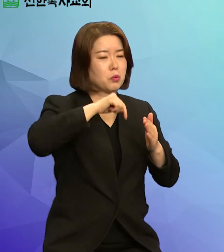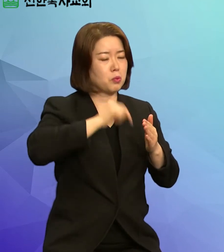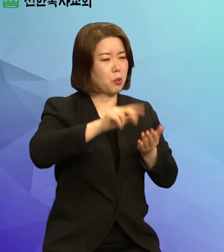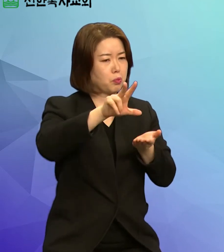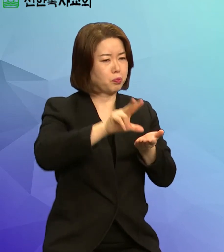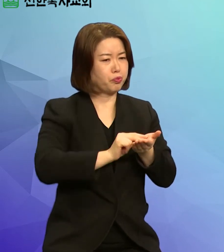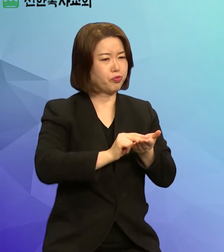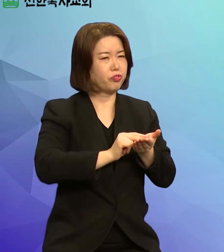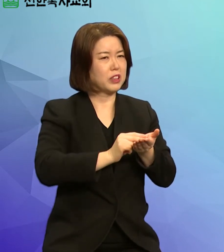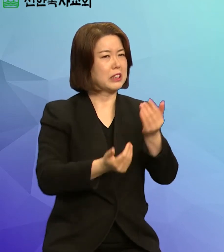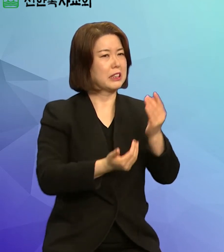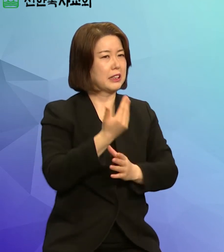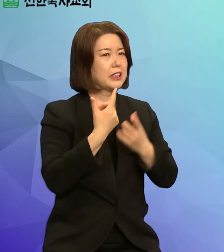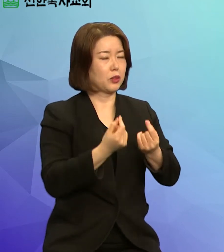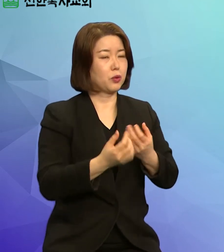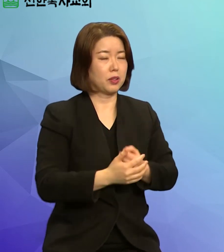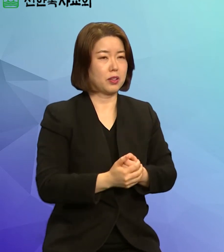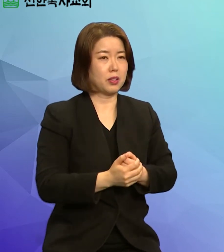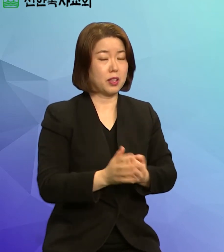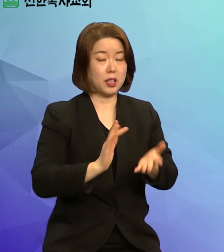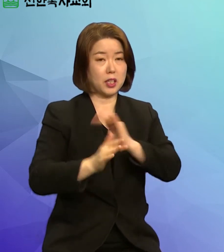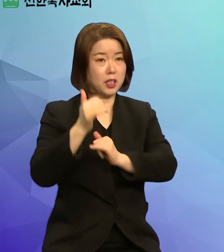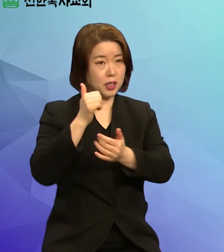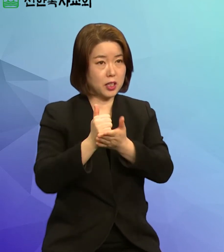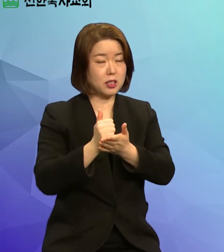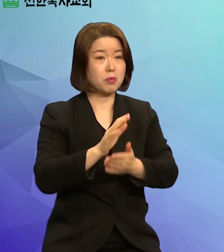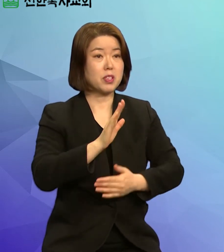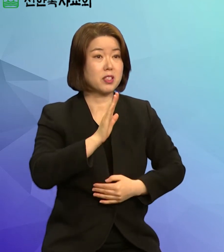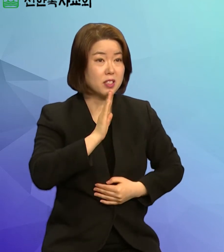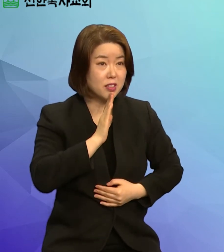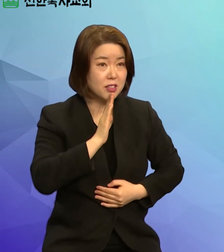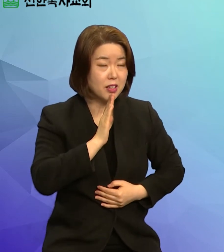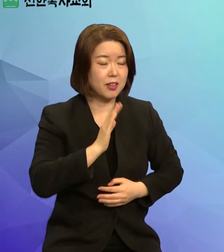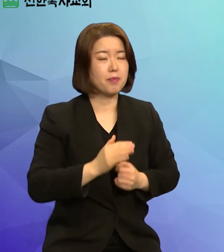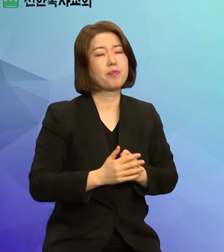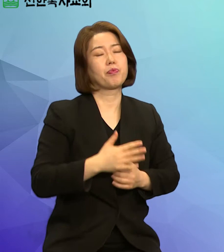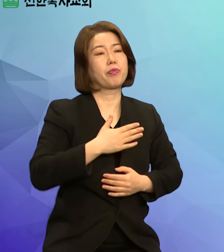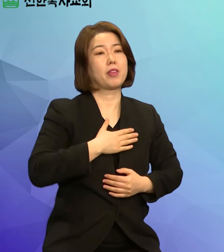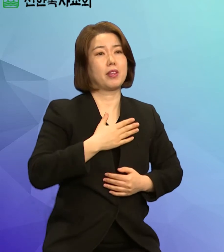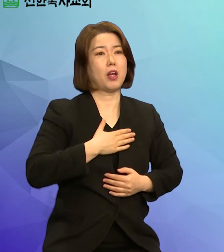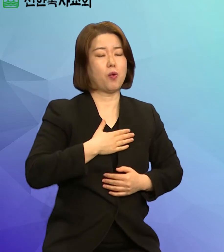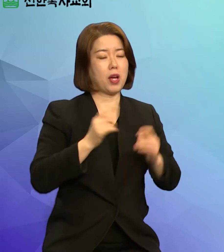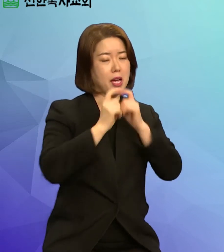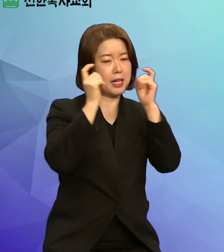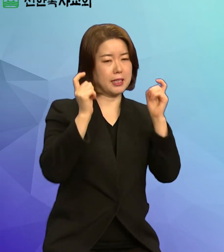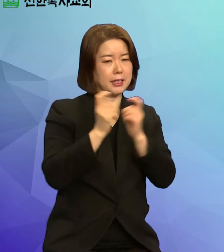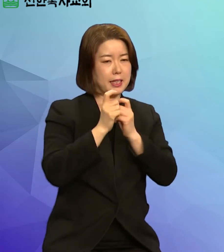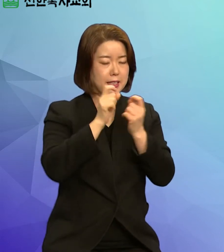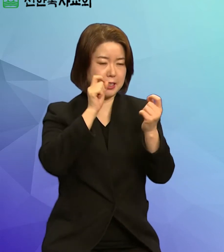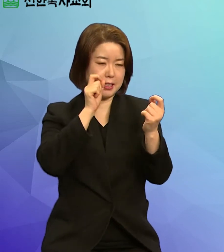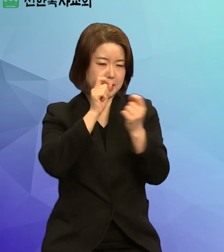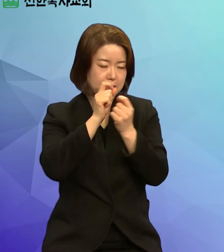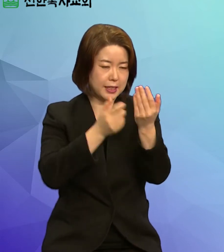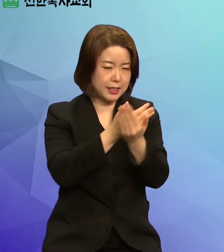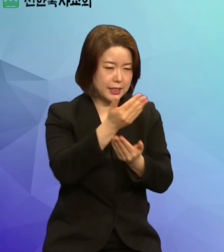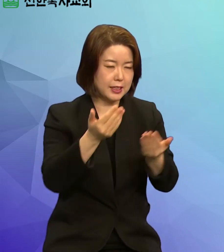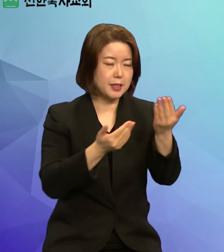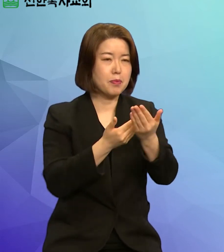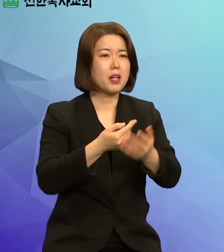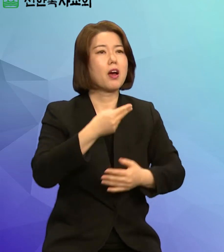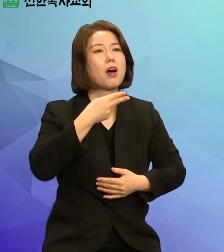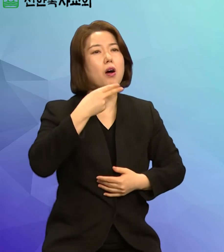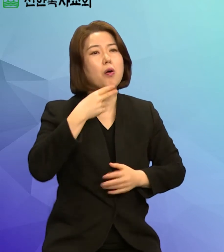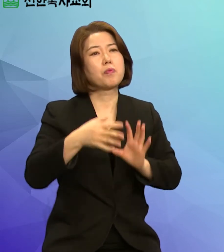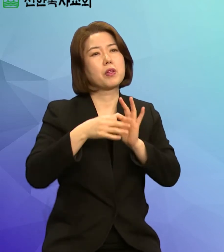있는데 예수님은 실제적으로는 나와 개인적인 친밀함이 없는